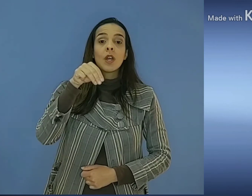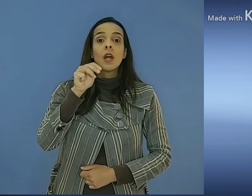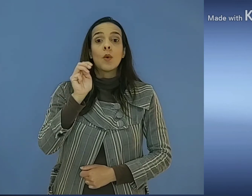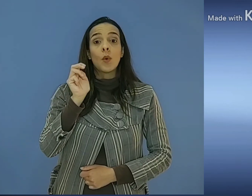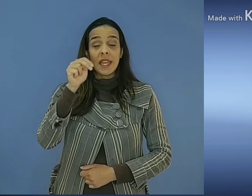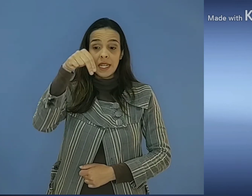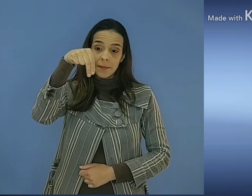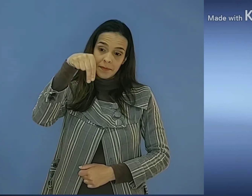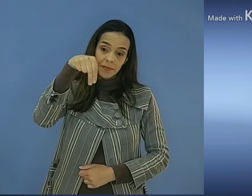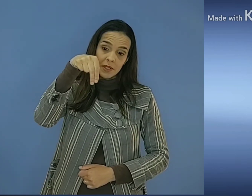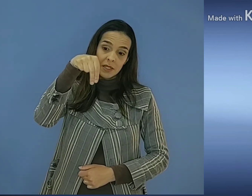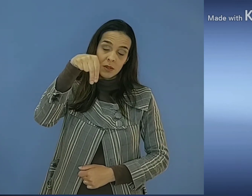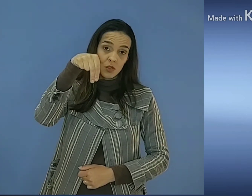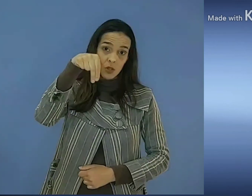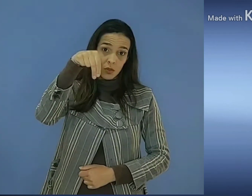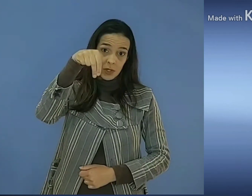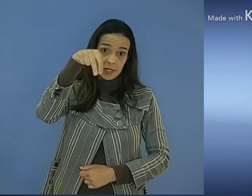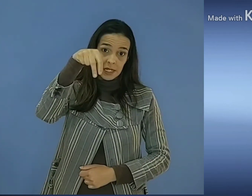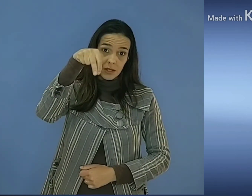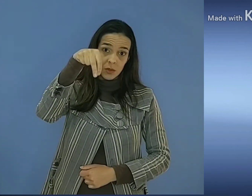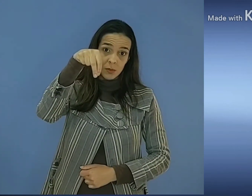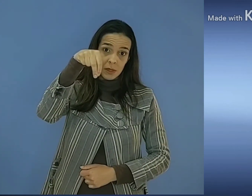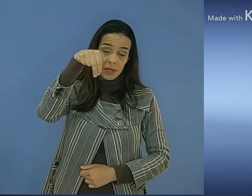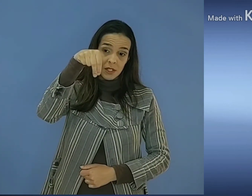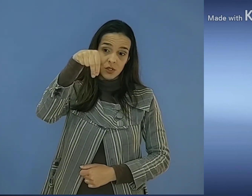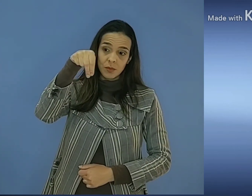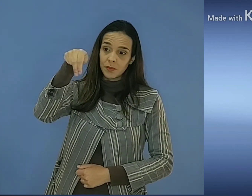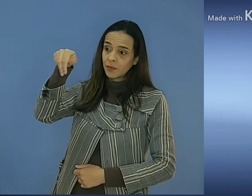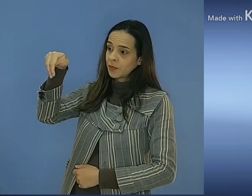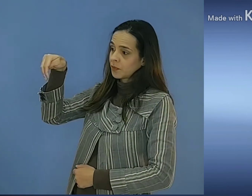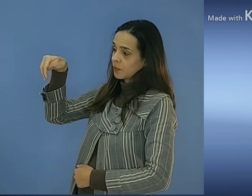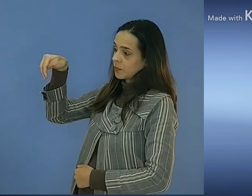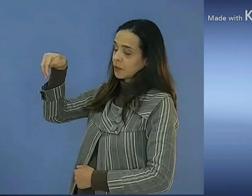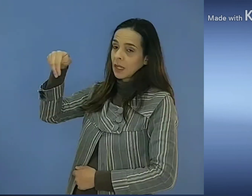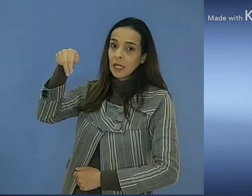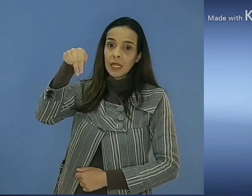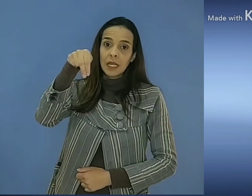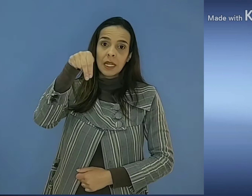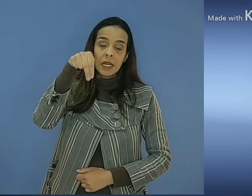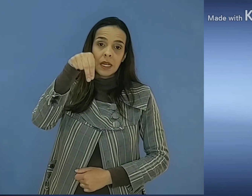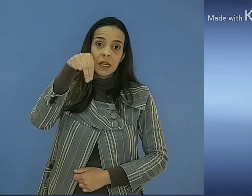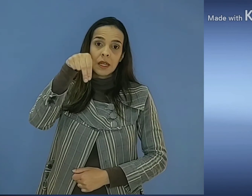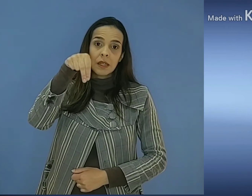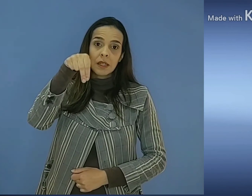Paradinho. O N, são só 2 dedos para baixo.